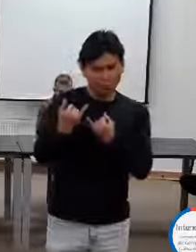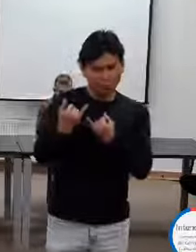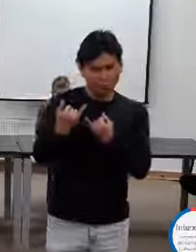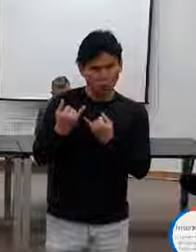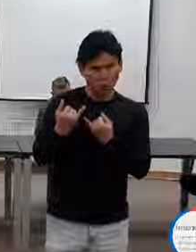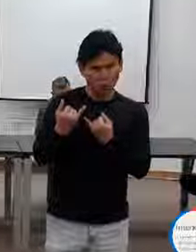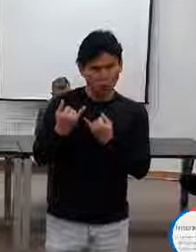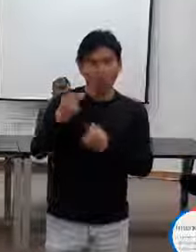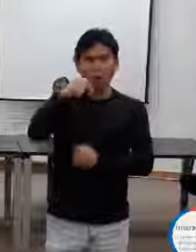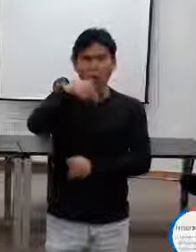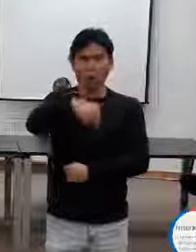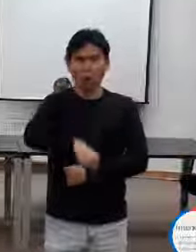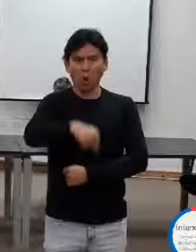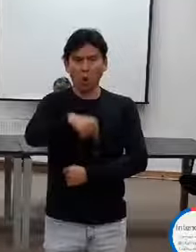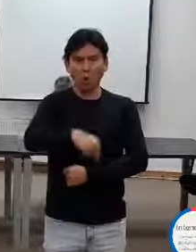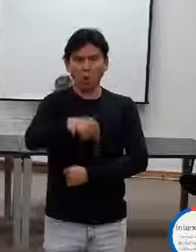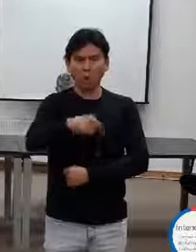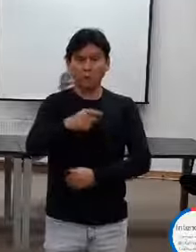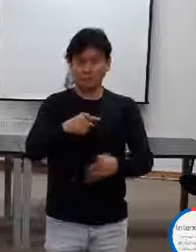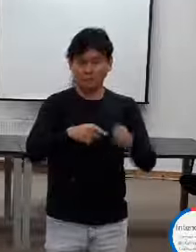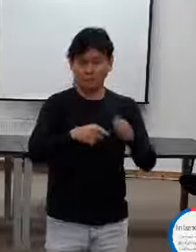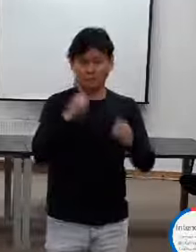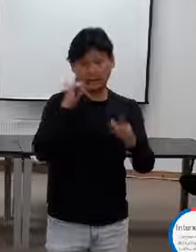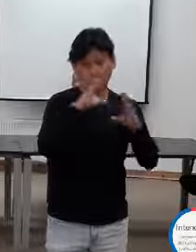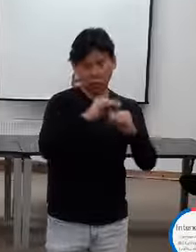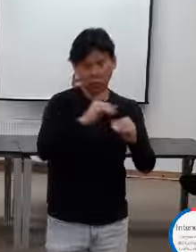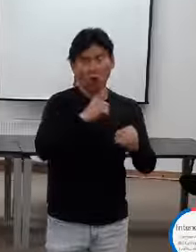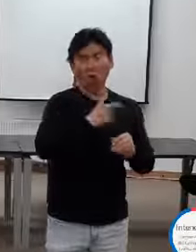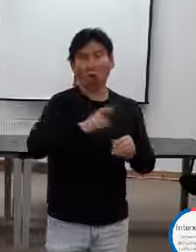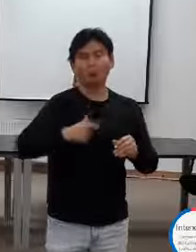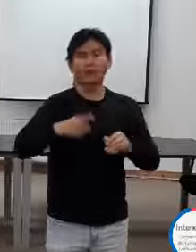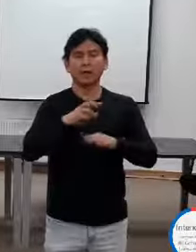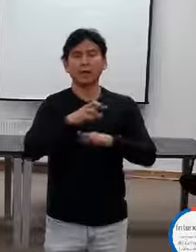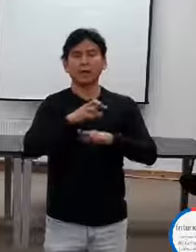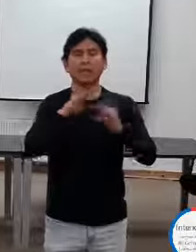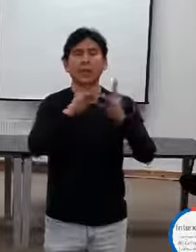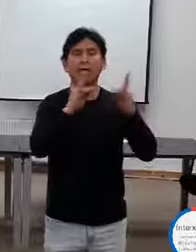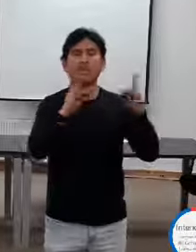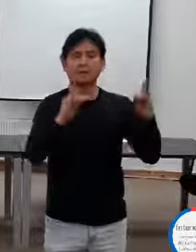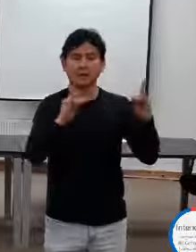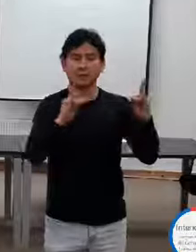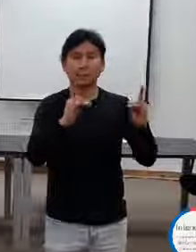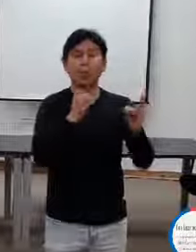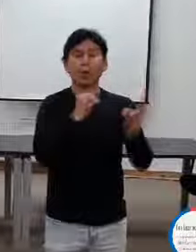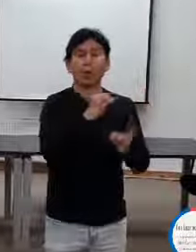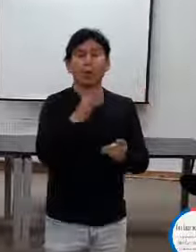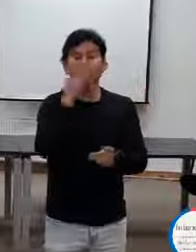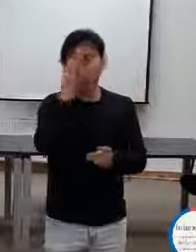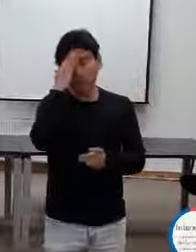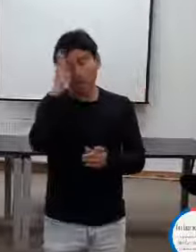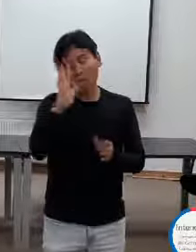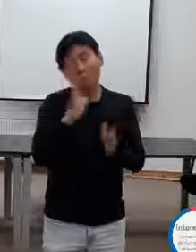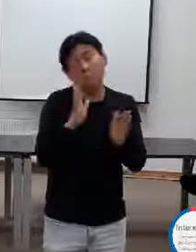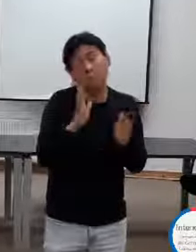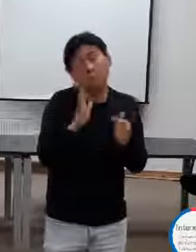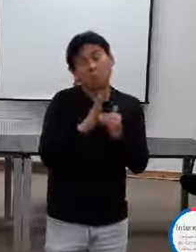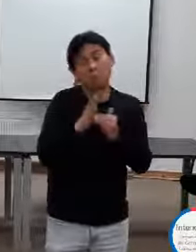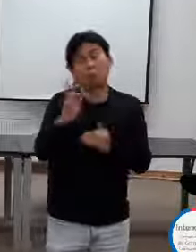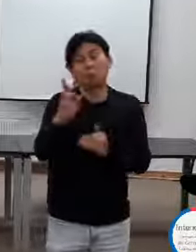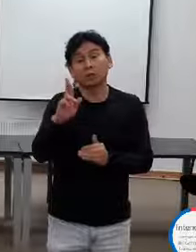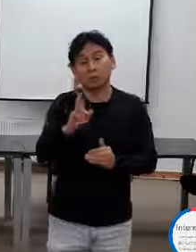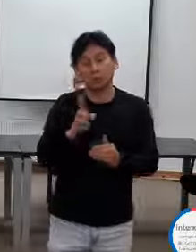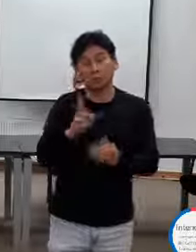y hoy día ingresa desde anoche el gobernador de Aysén. No sabemos por cuántos días, al menos hasta que salgan los